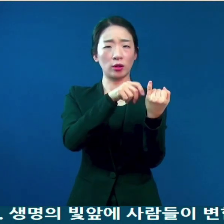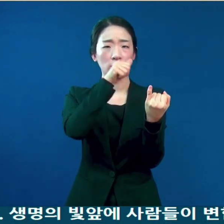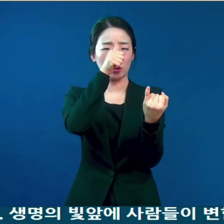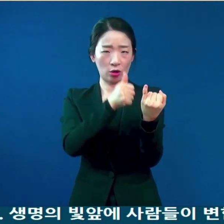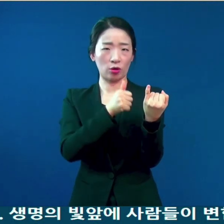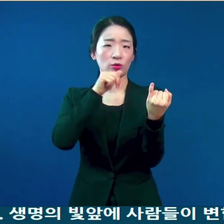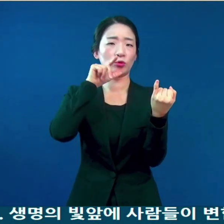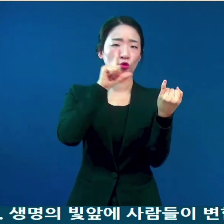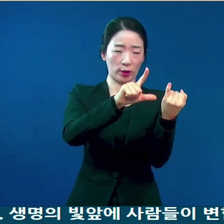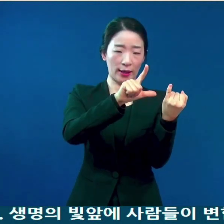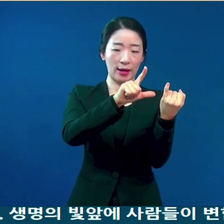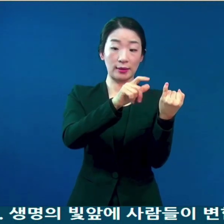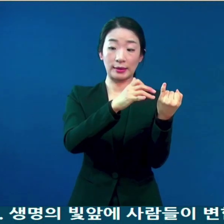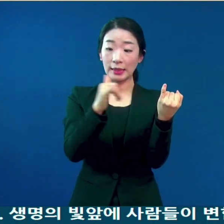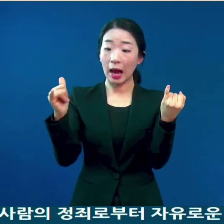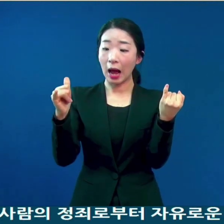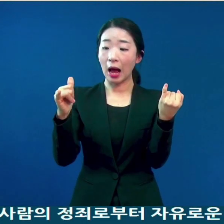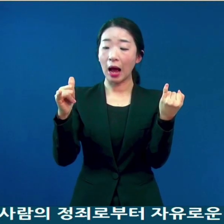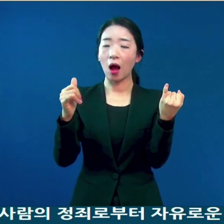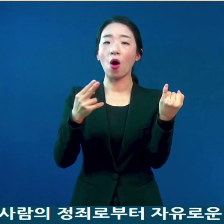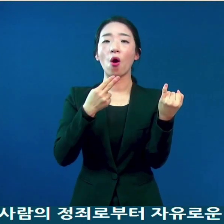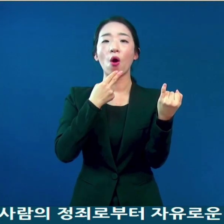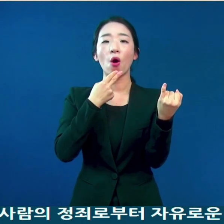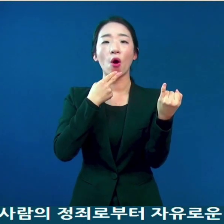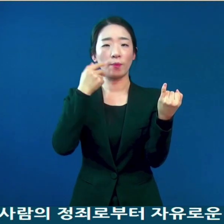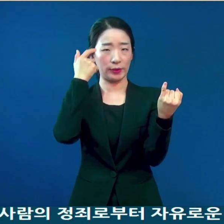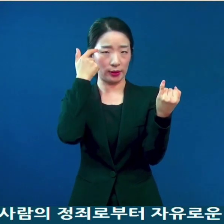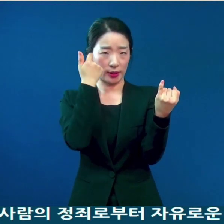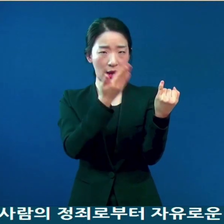자가 없느냐라고 묻습니다.